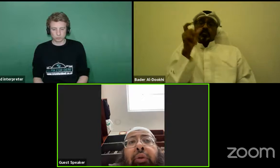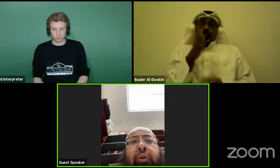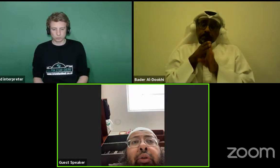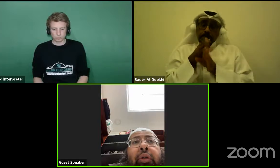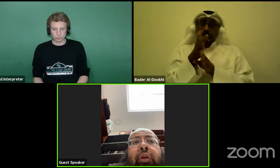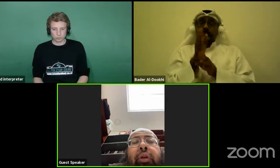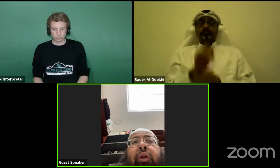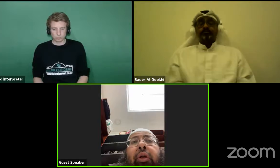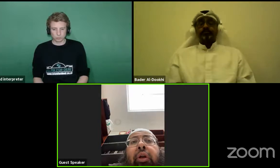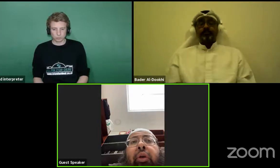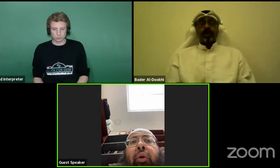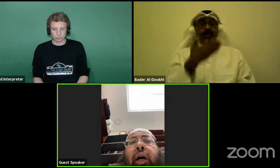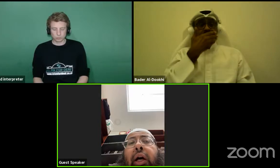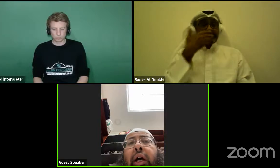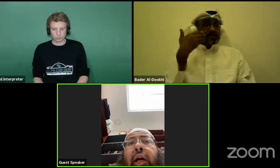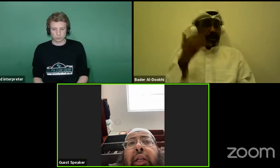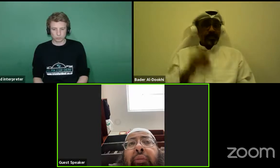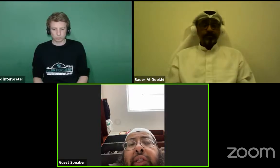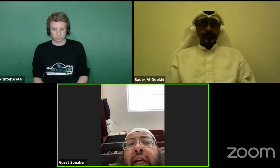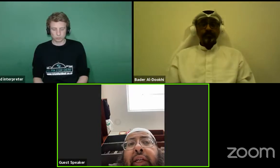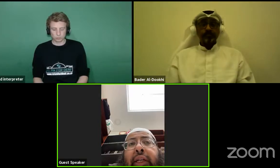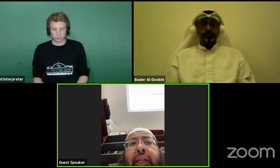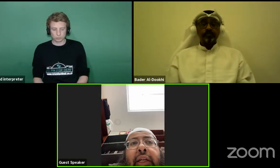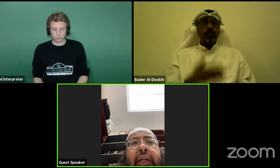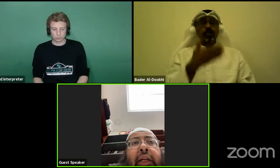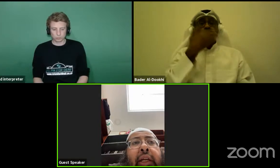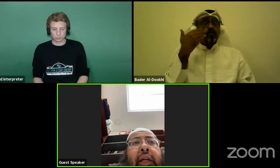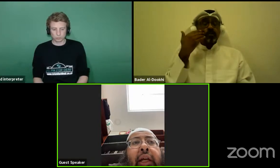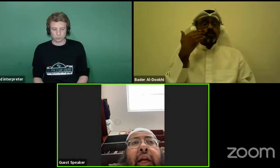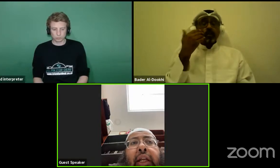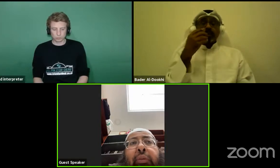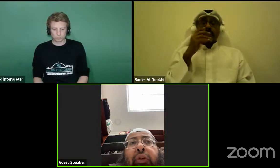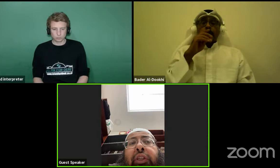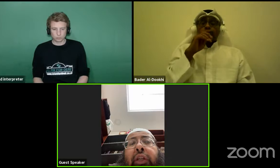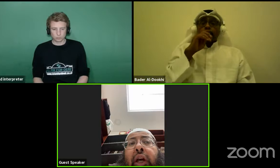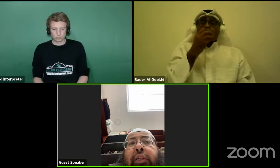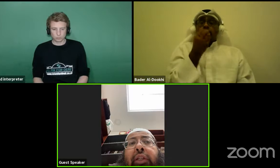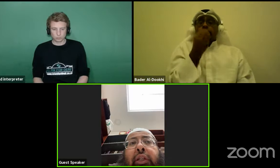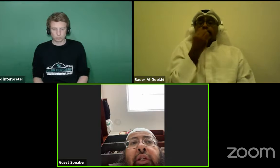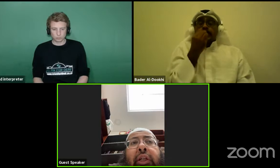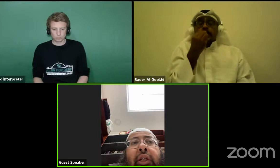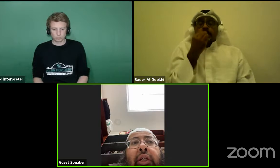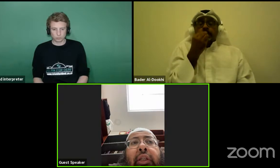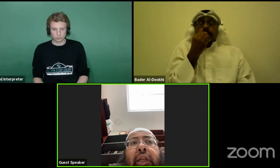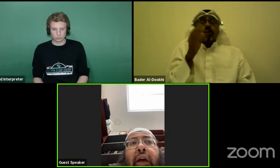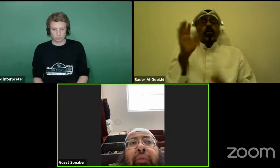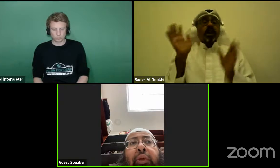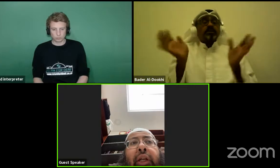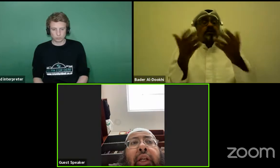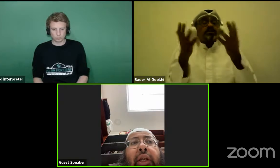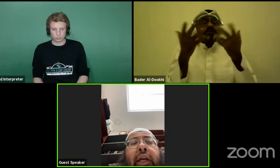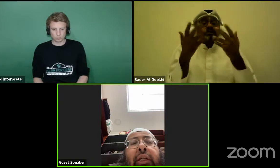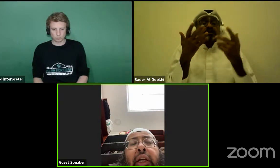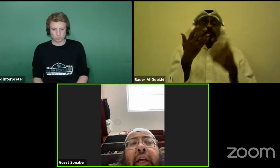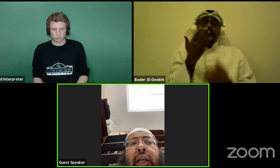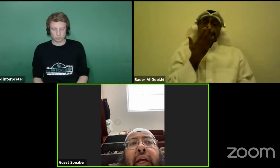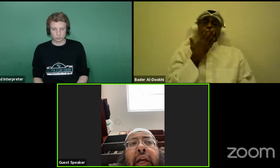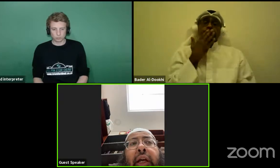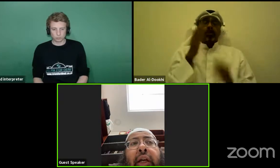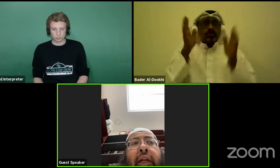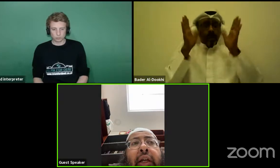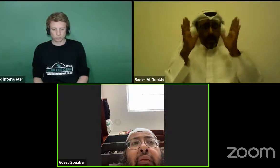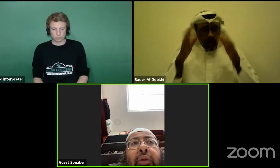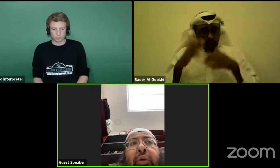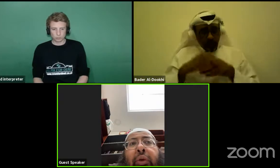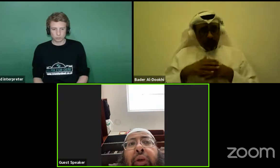الصيام هو الإمساك عن المفطرات تعبدا لله